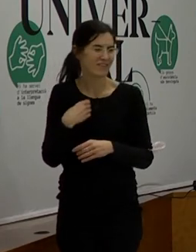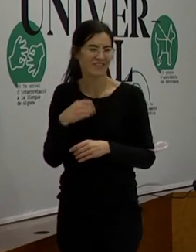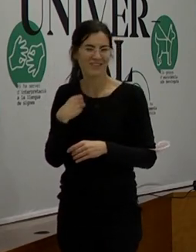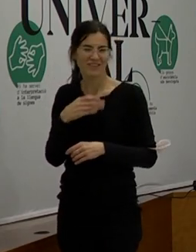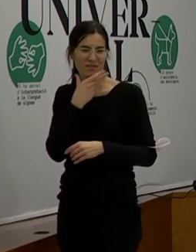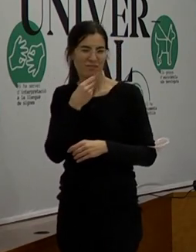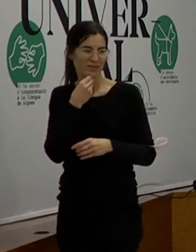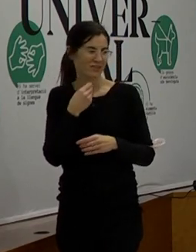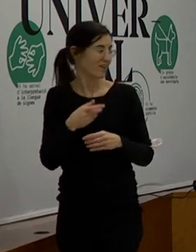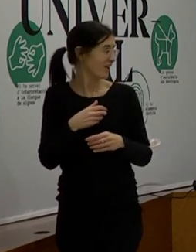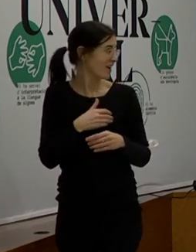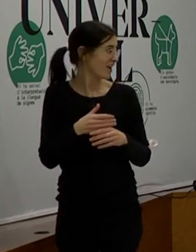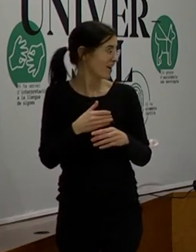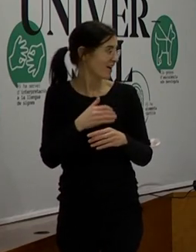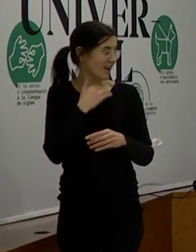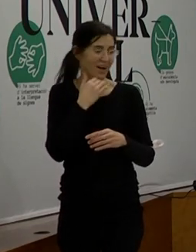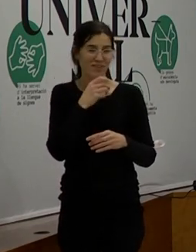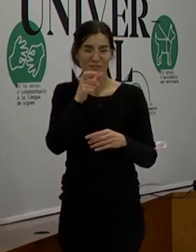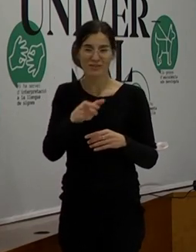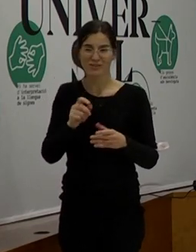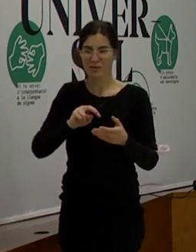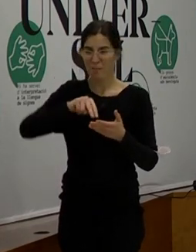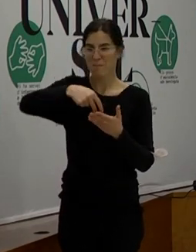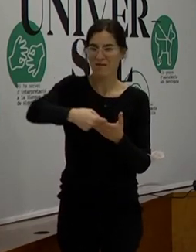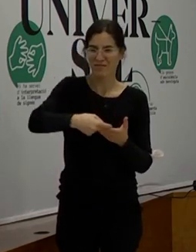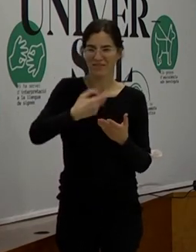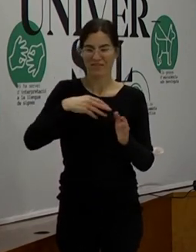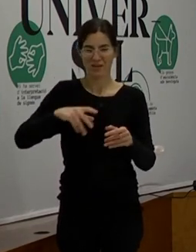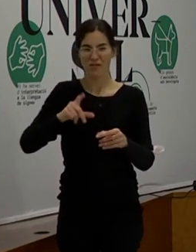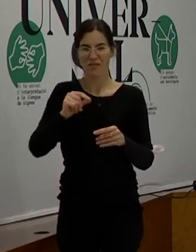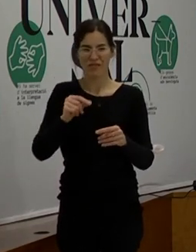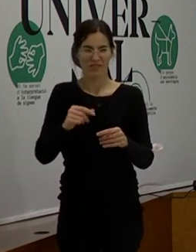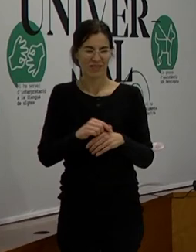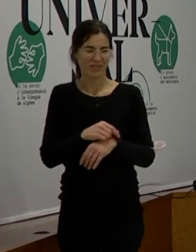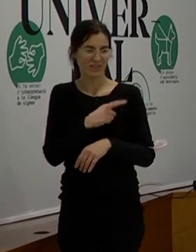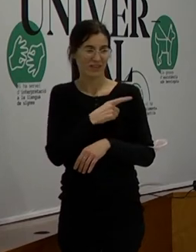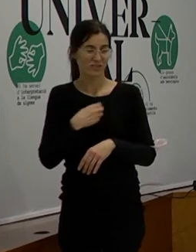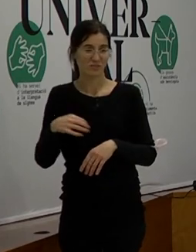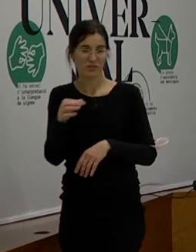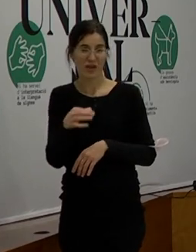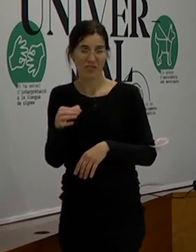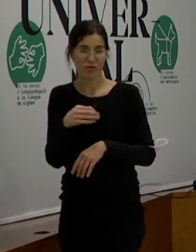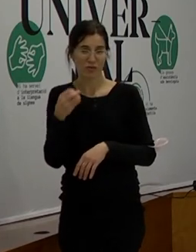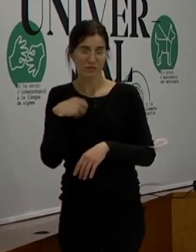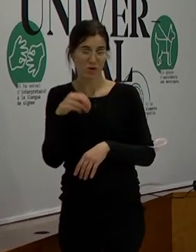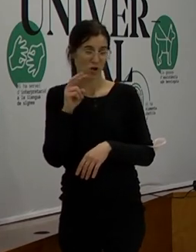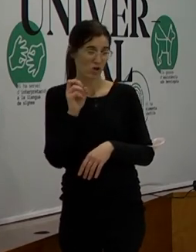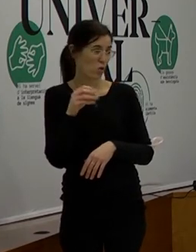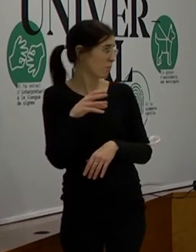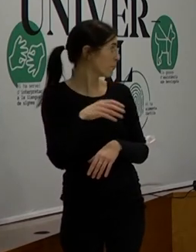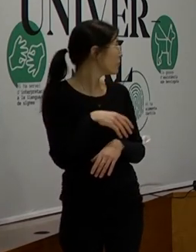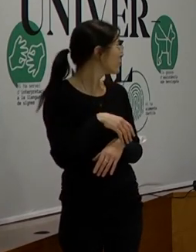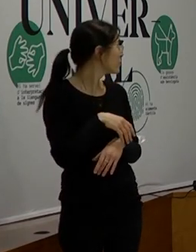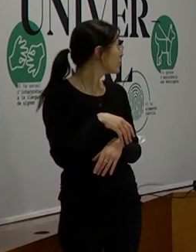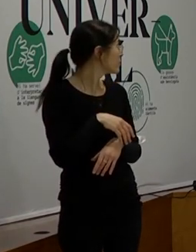No? Alguien le dará una patada y se va a quedar con el dedo que no vea això. Això és Andorra, veus? Amb llum.